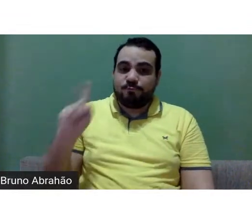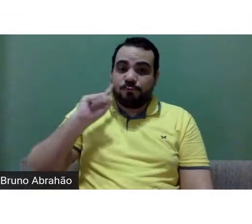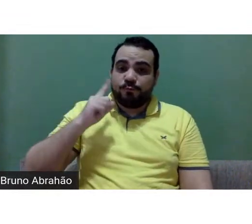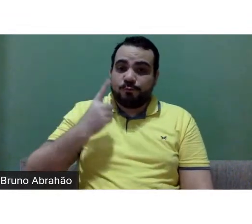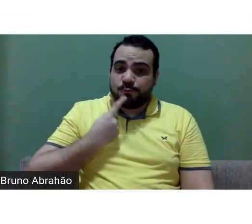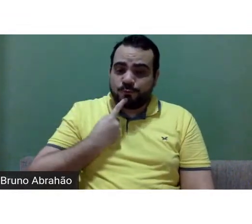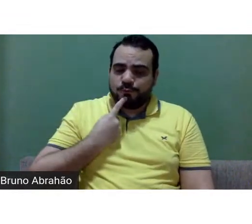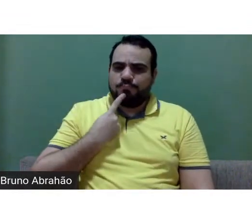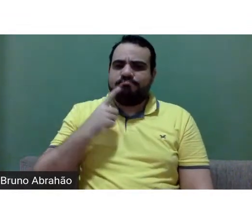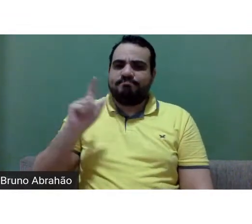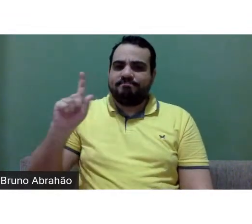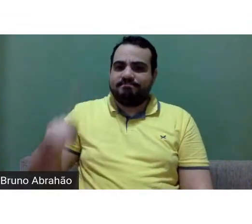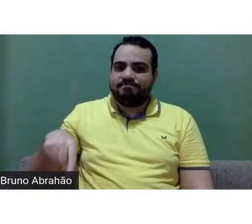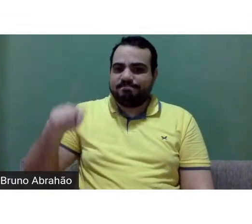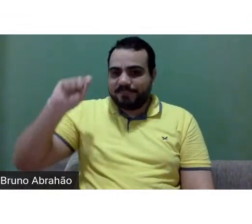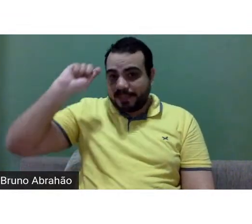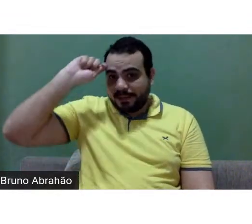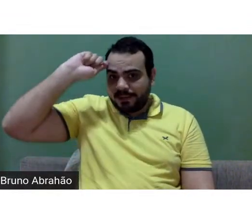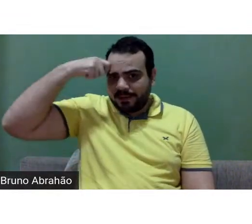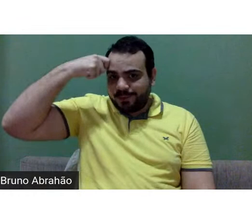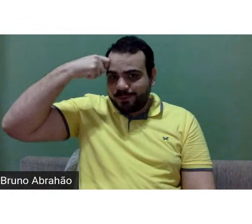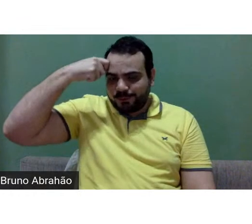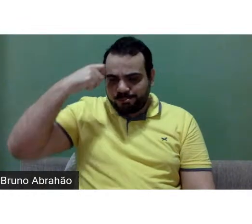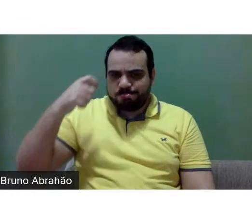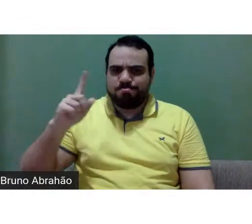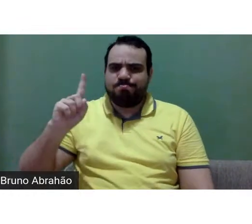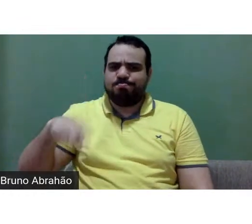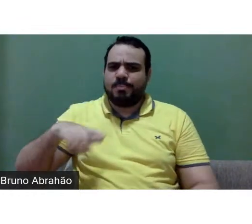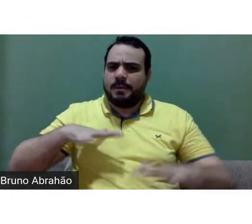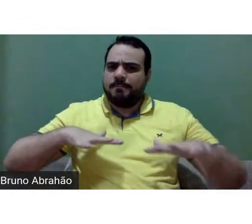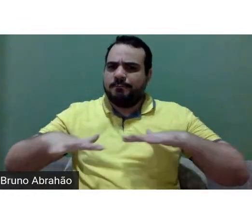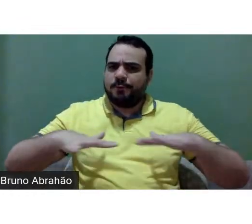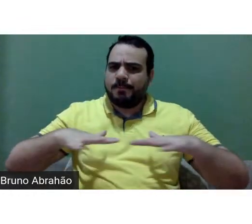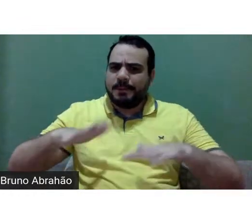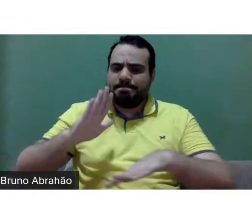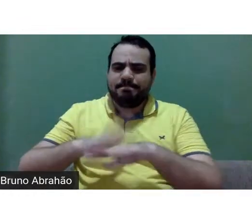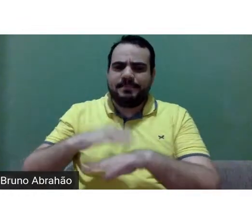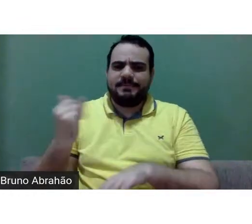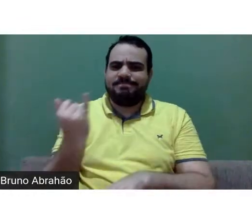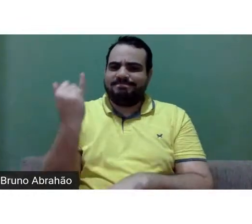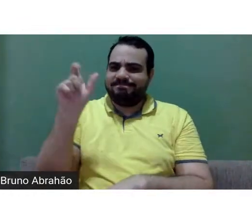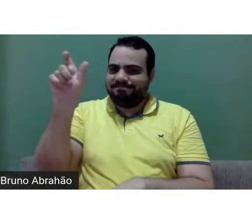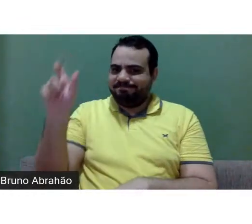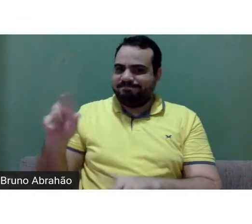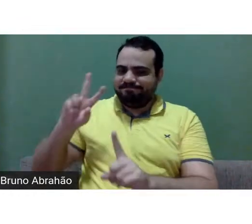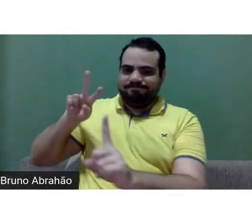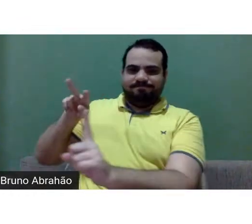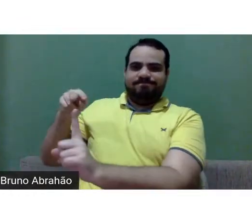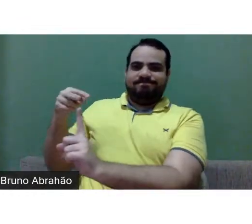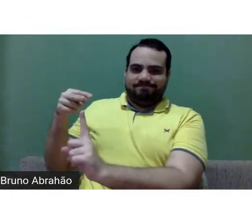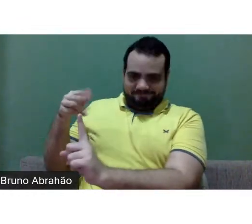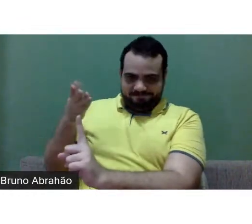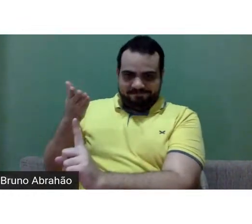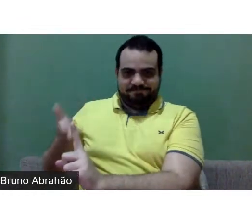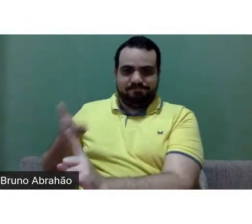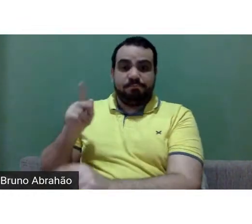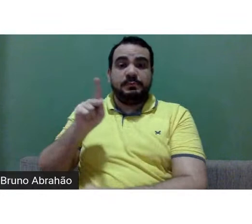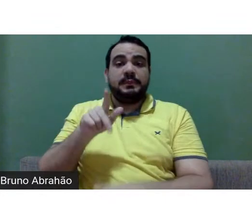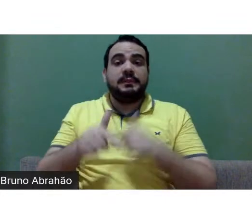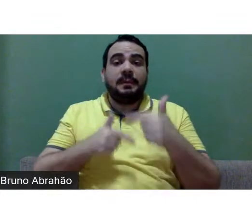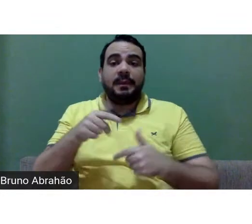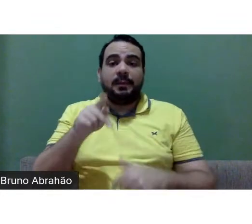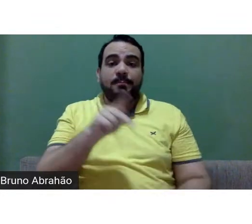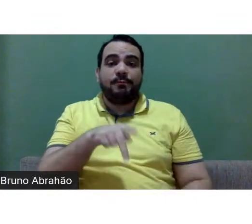gostaria de convidar é um surdo homem ele é negro e